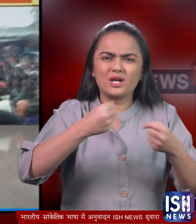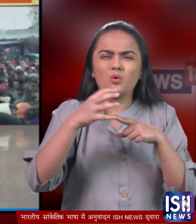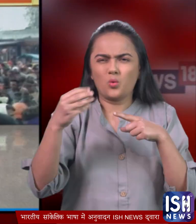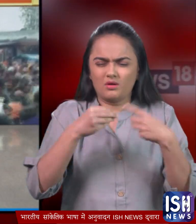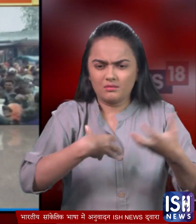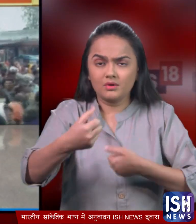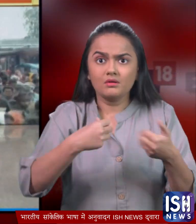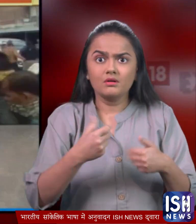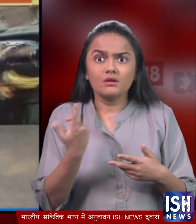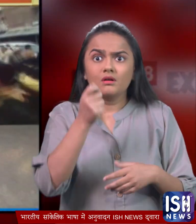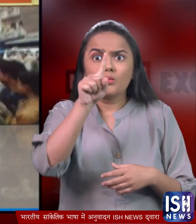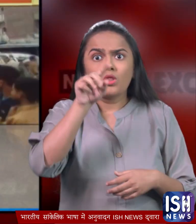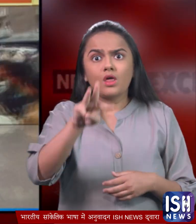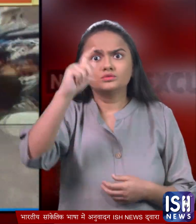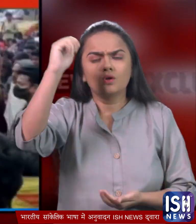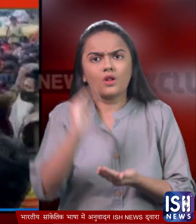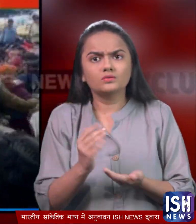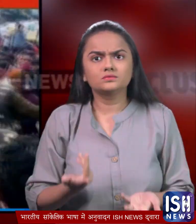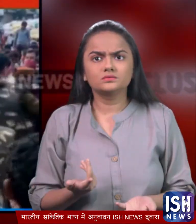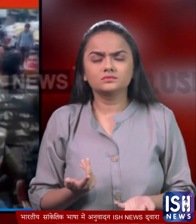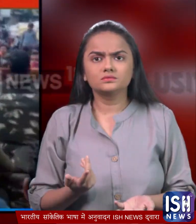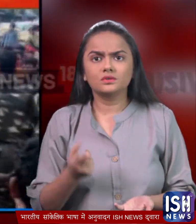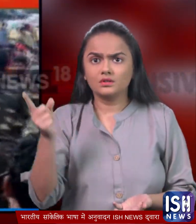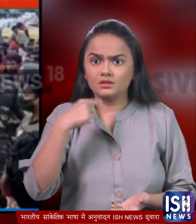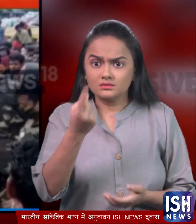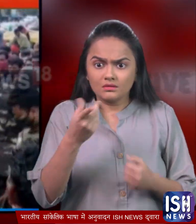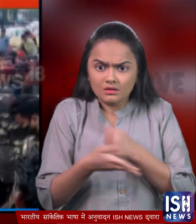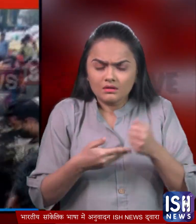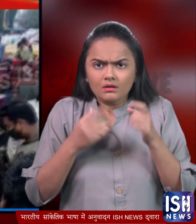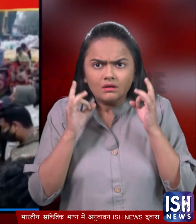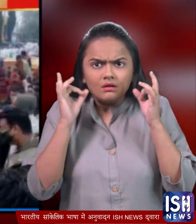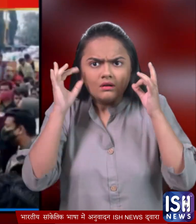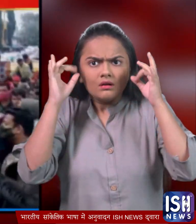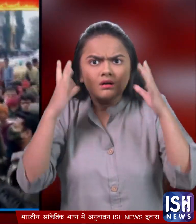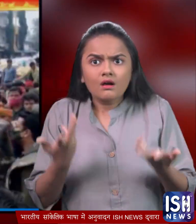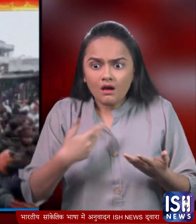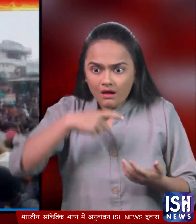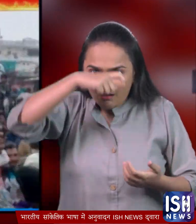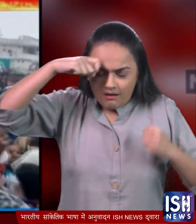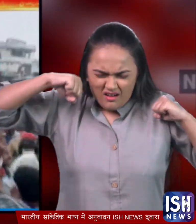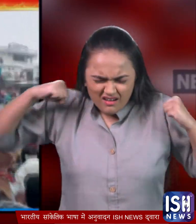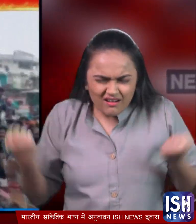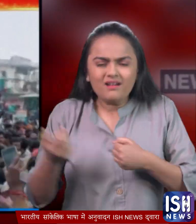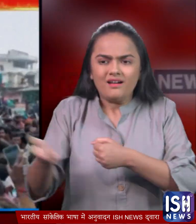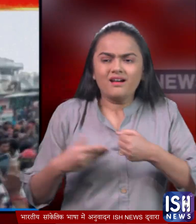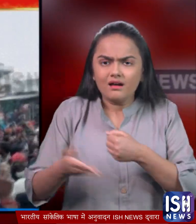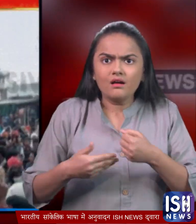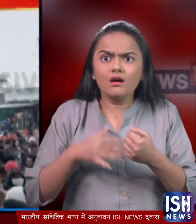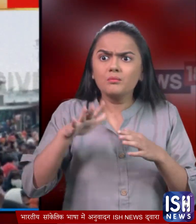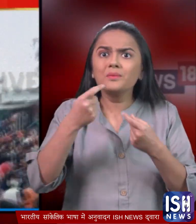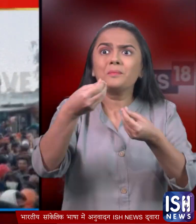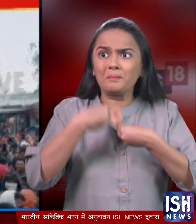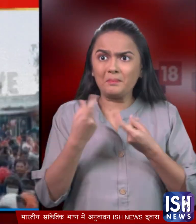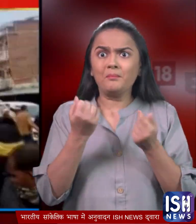कीमत 1000 रुपए कम दी, जिससे किसान काफी नाराज हो गए और अपनी मेहनत की सही कमाई न मिलने से